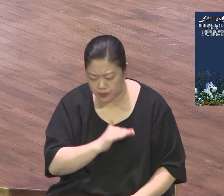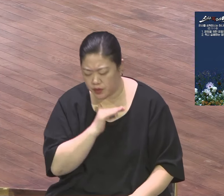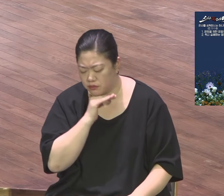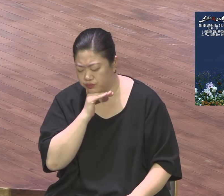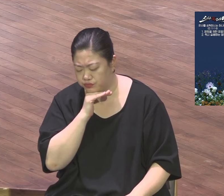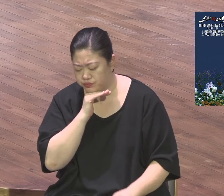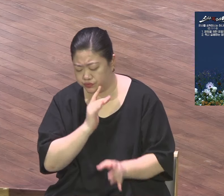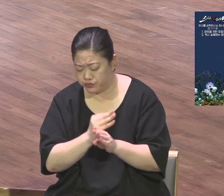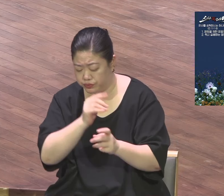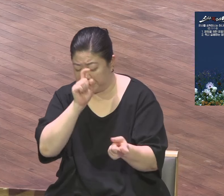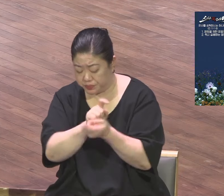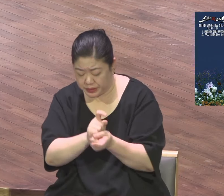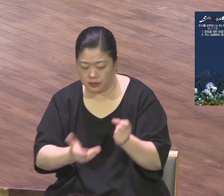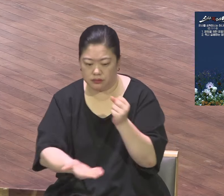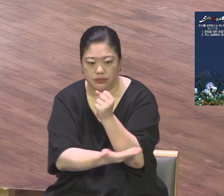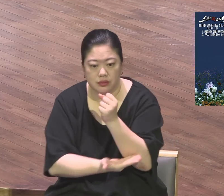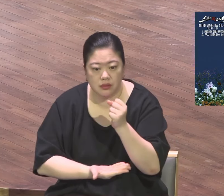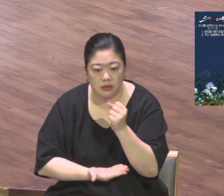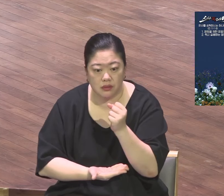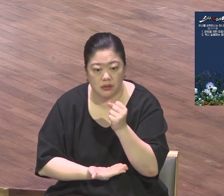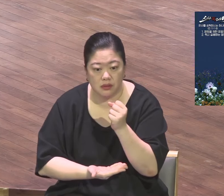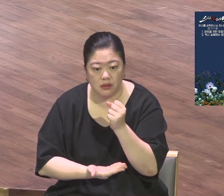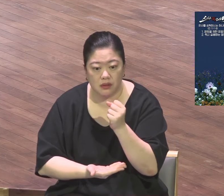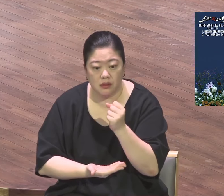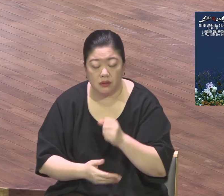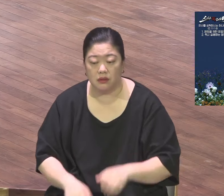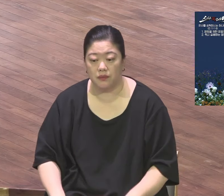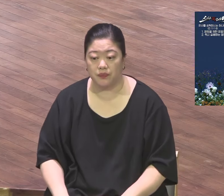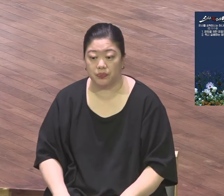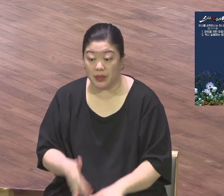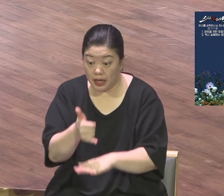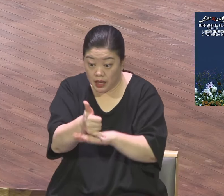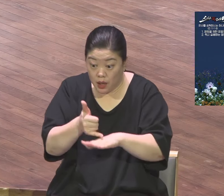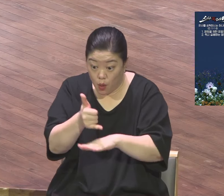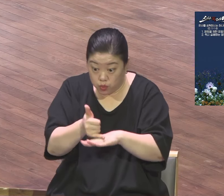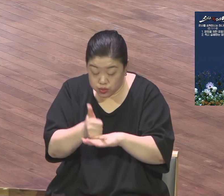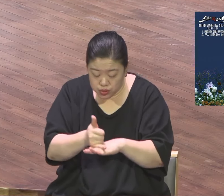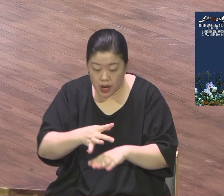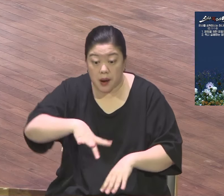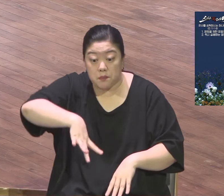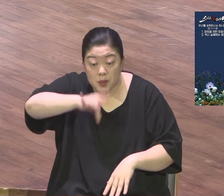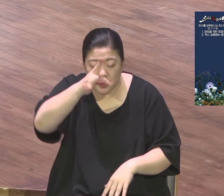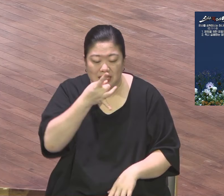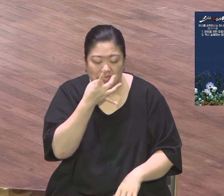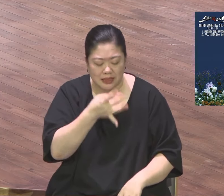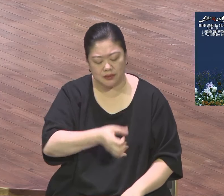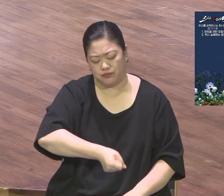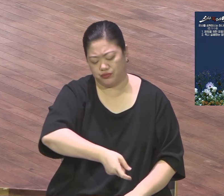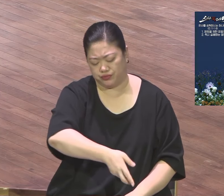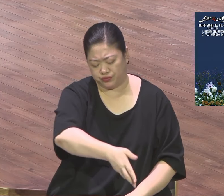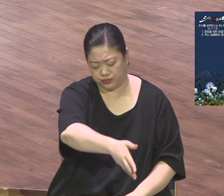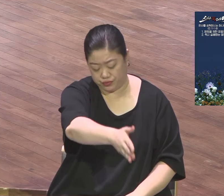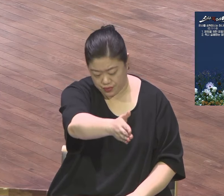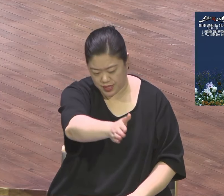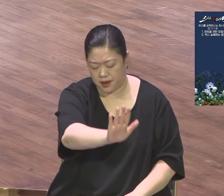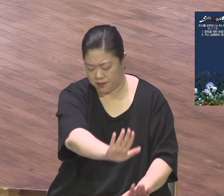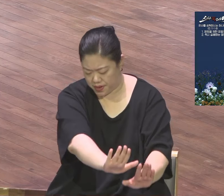손에 달려있다고 말하고 있습니다. 일단 농부가 씨를 뿌리고 열심히 농사를 짓고 그 후에